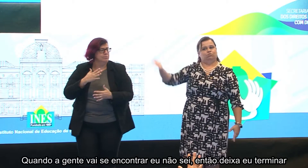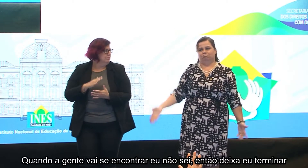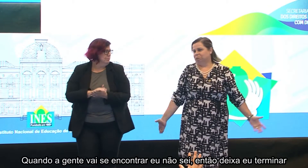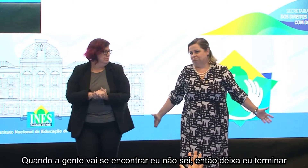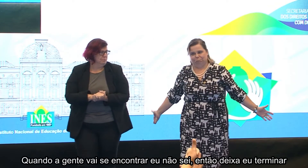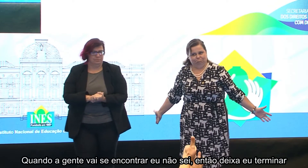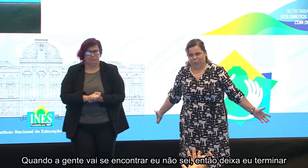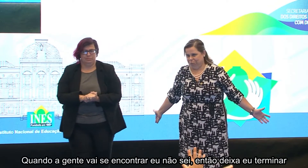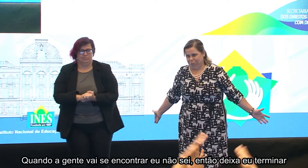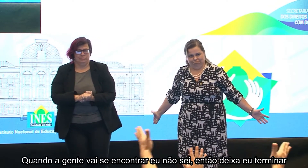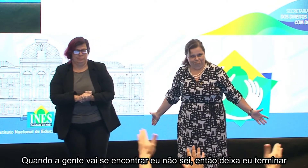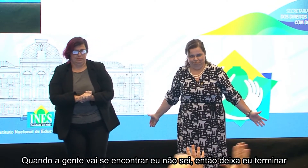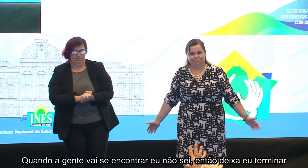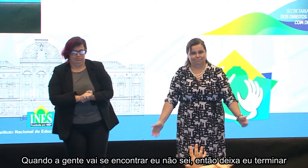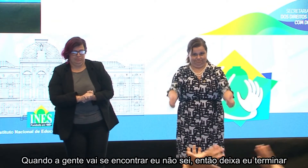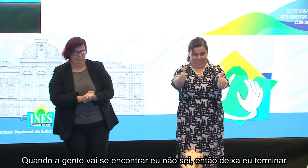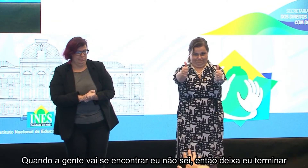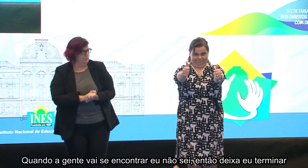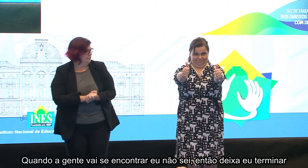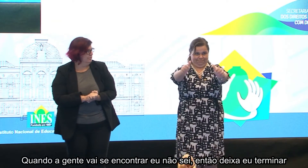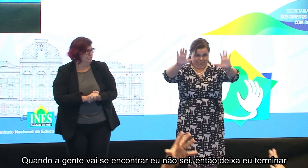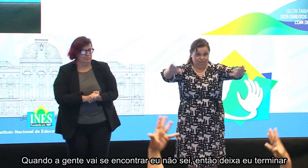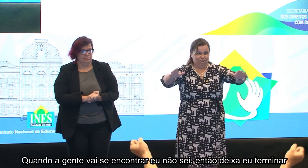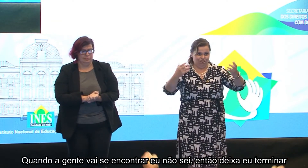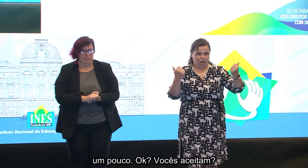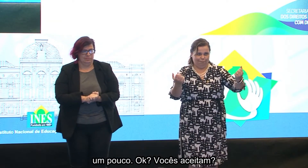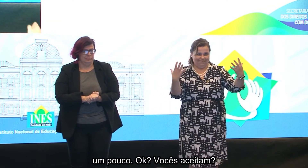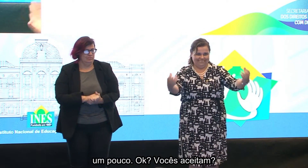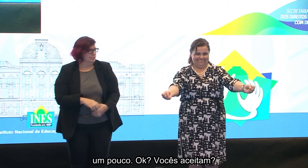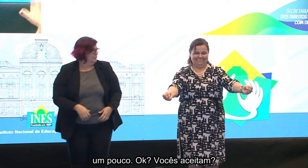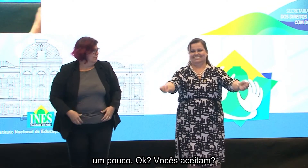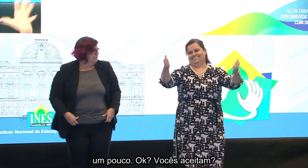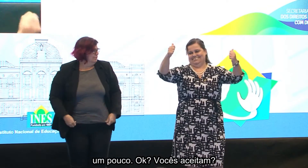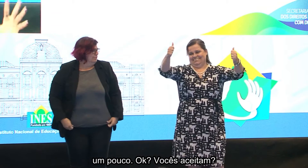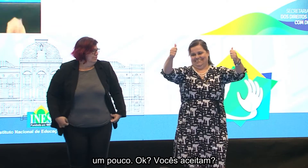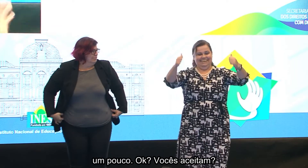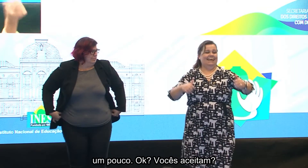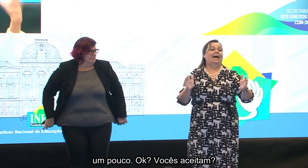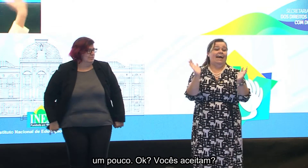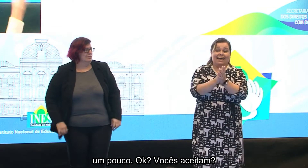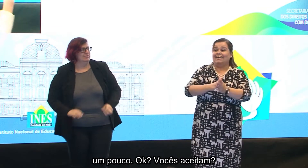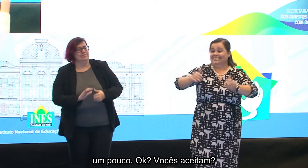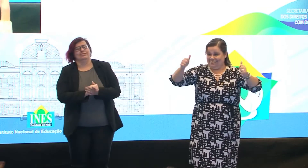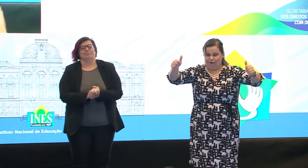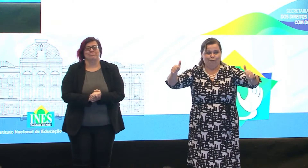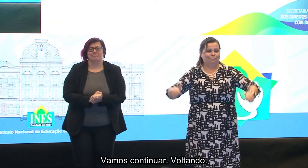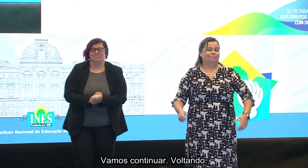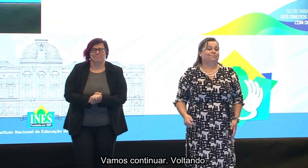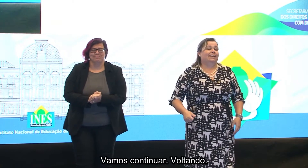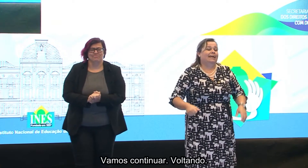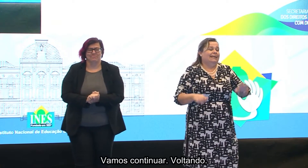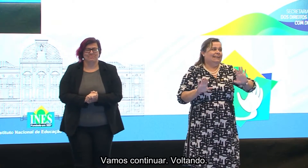Porque, quando a gente vai se encontrar, eu não sei. Então, deixa eu terminar um pouquinho, ok? Vocês aceitam? Então, vamos